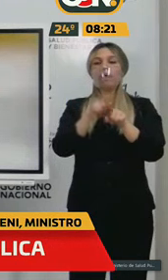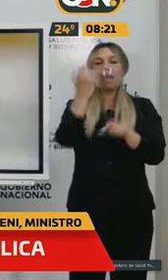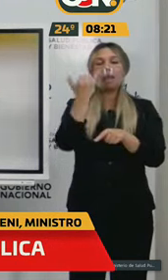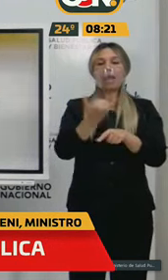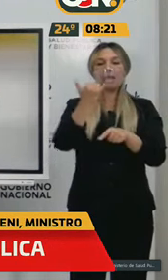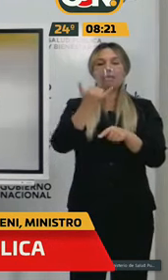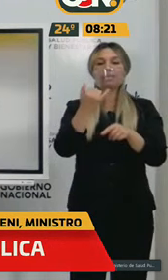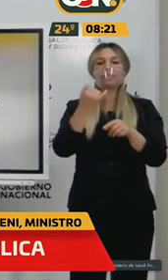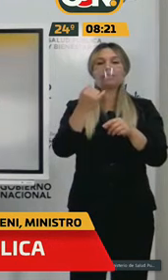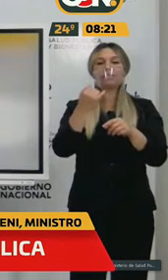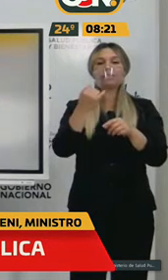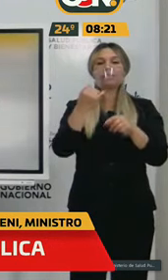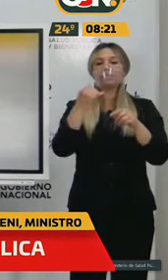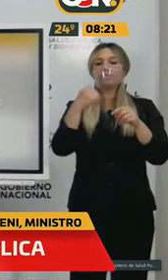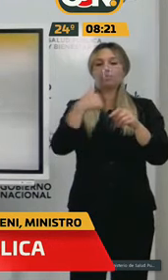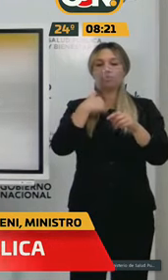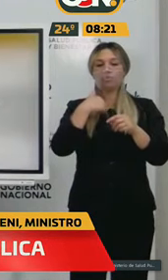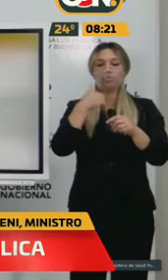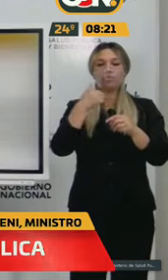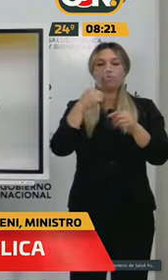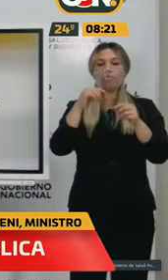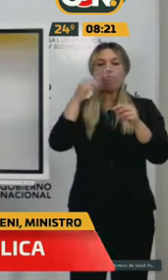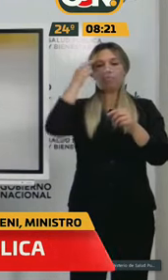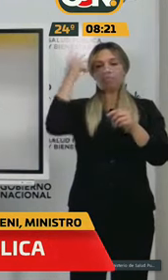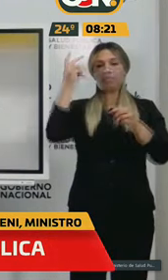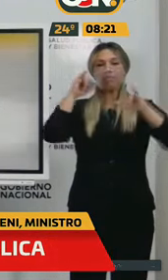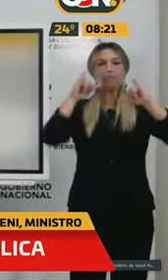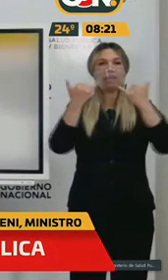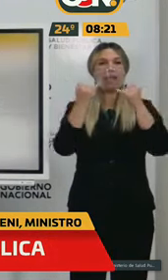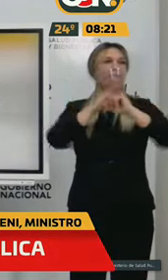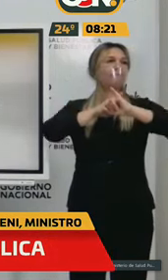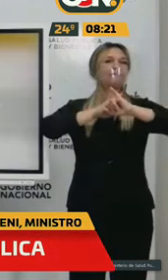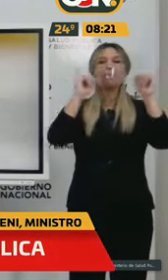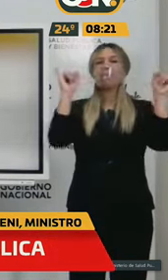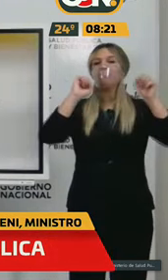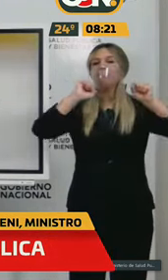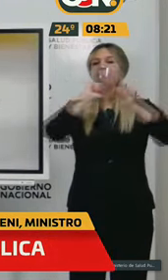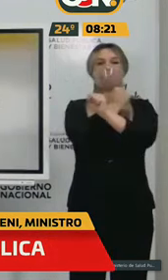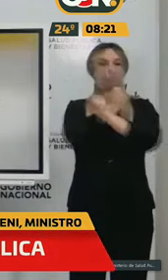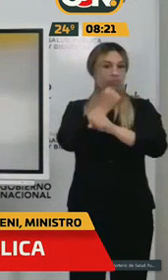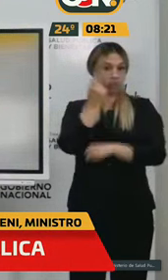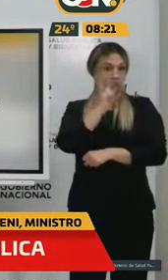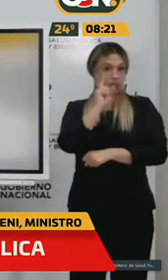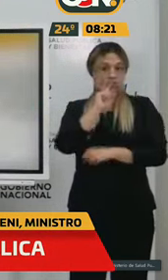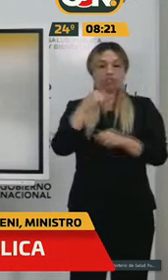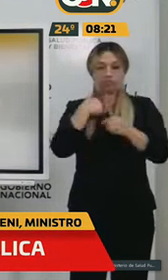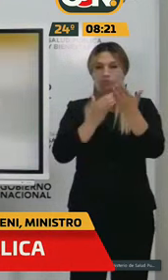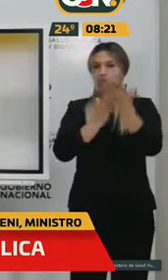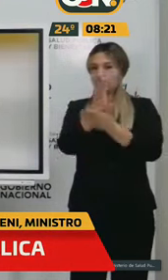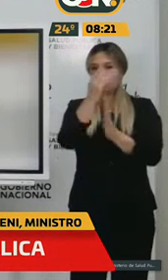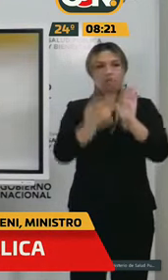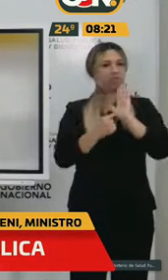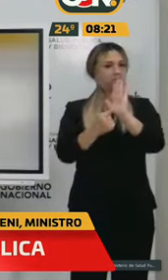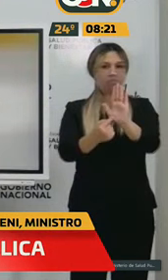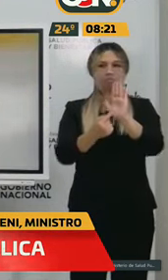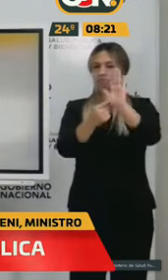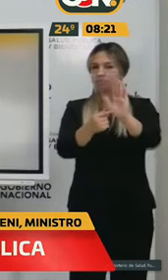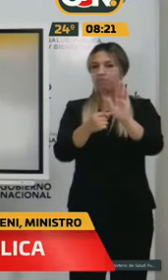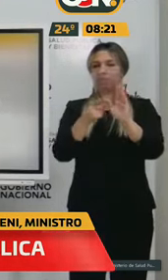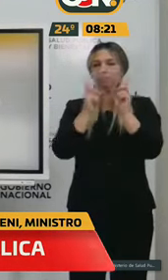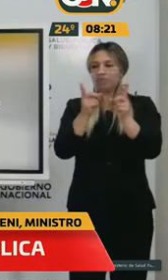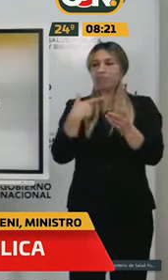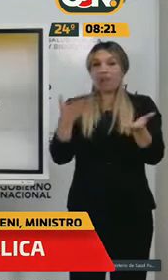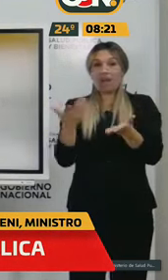de despojarnos de cualquier tipo de aire triunfalista, ¿verdad? Mostramos los datos como son, y como hoy le mostré, así como hemos mostrado